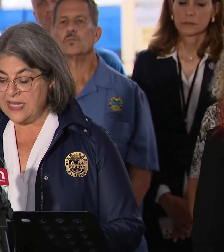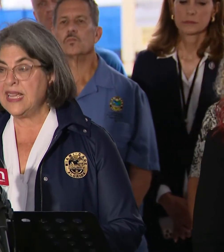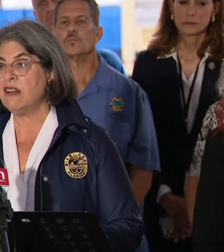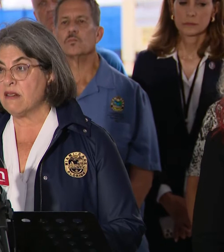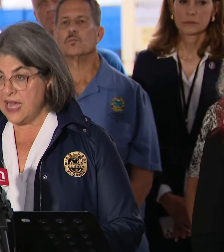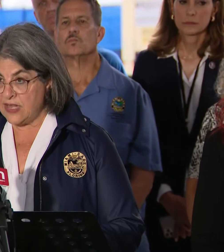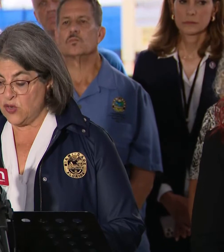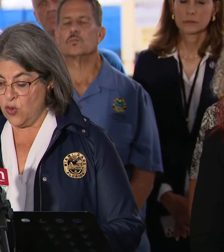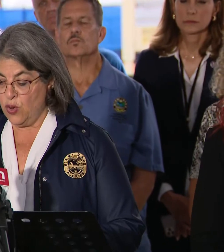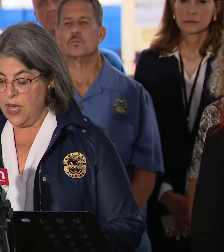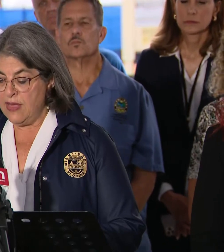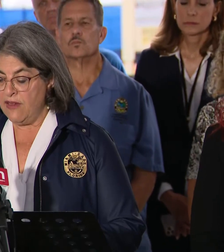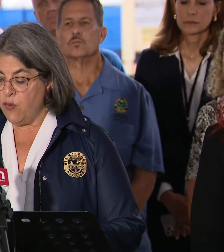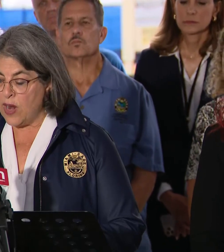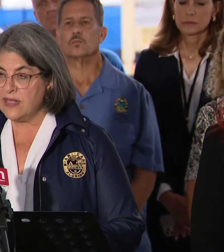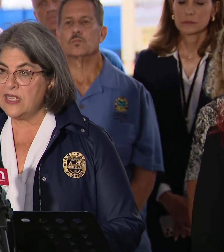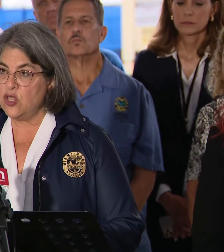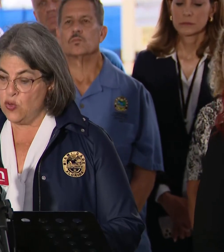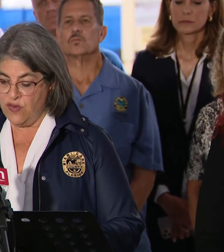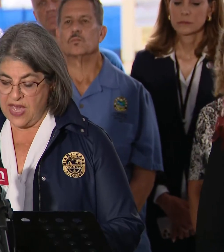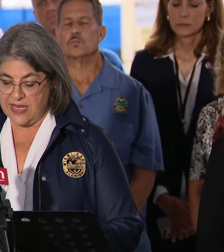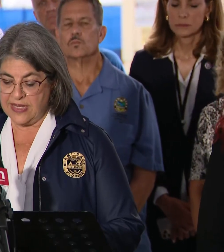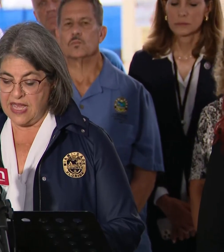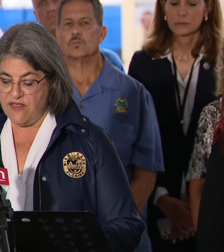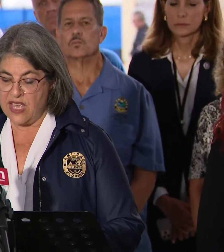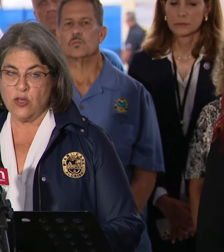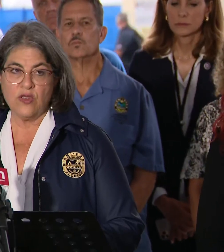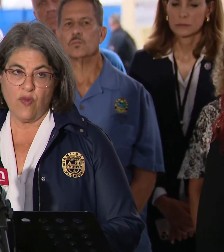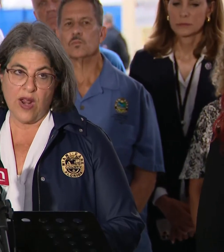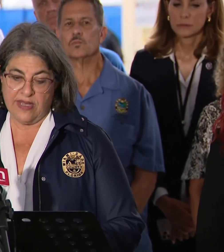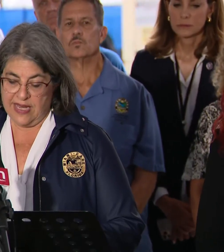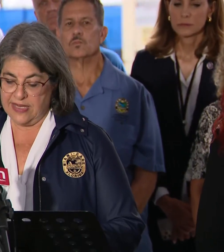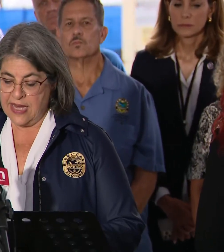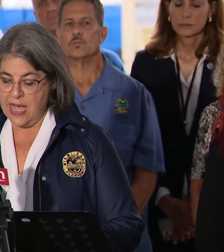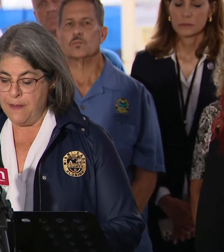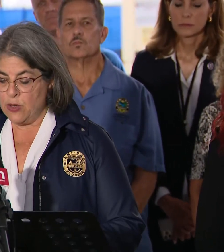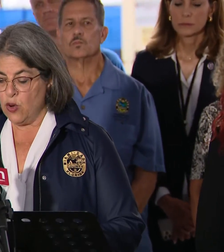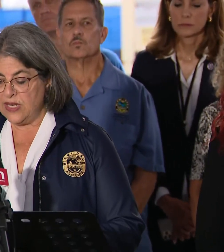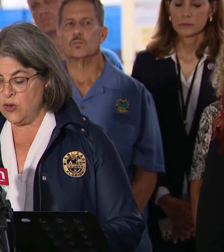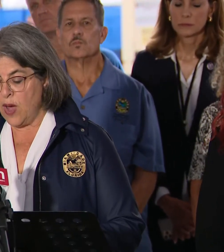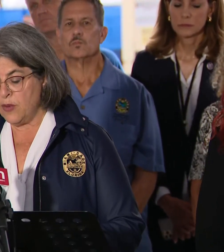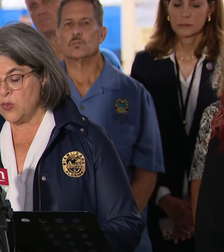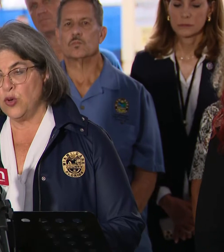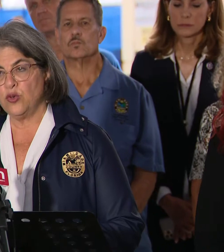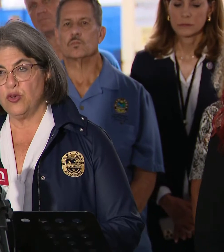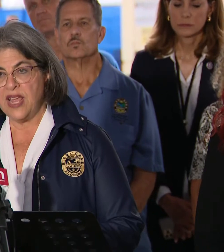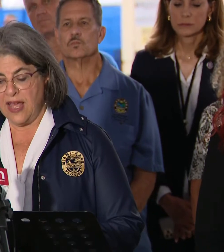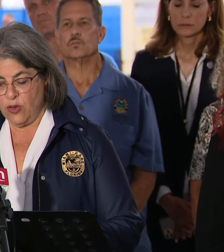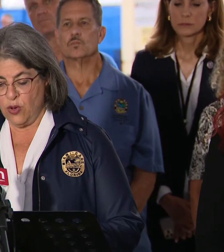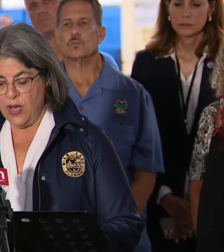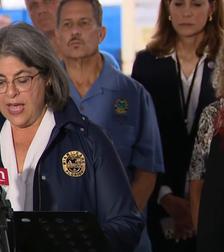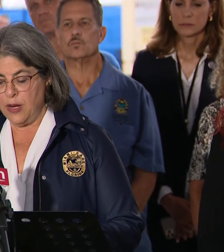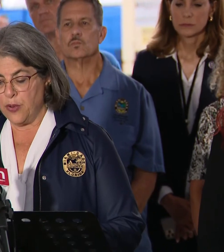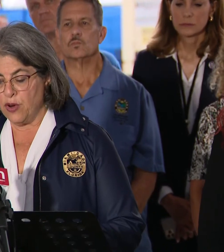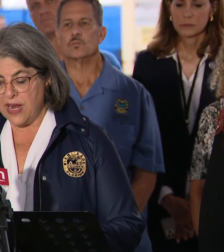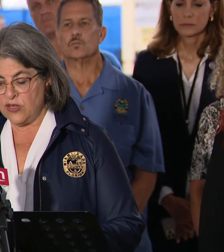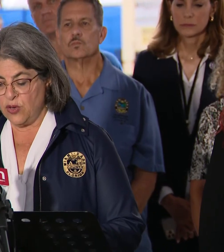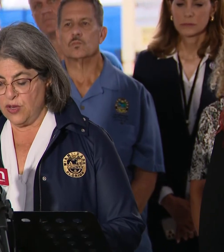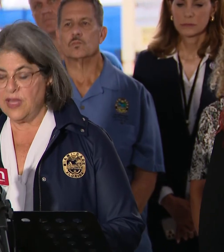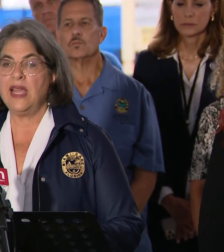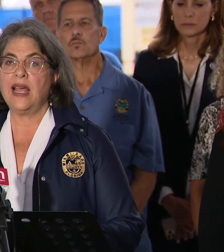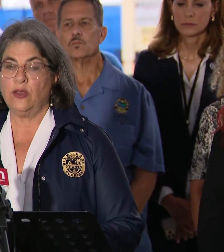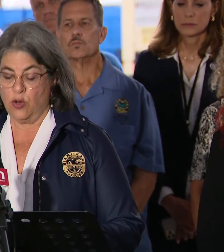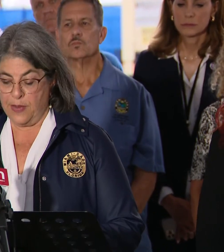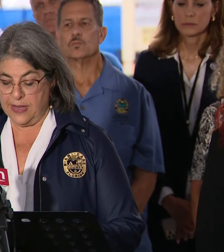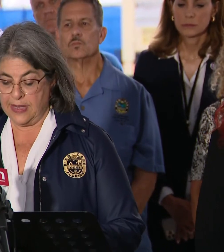cuando existe el riesgo de fuertes lluvias y vientos fuertes, pero continuamos monitoreando el